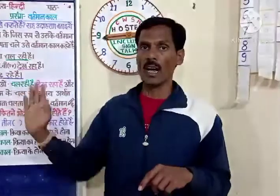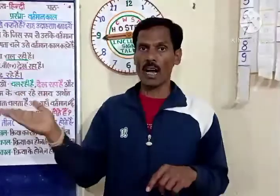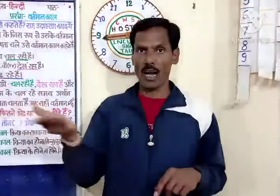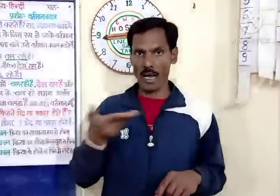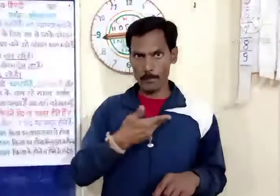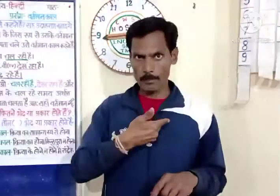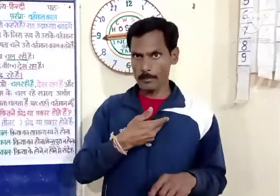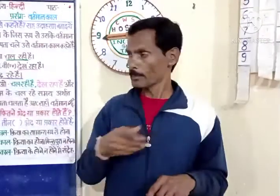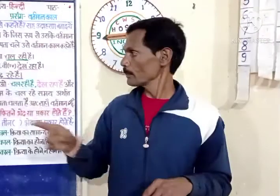हम